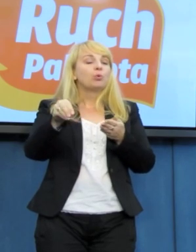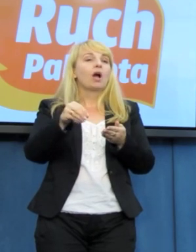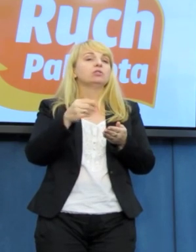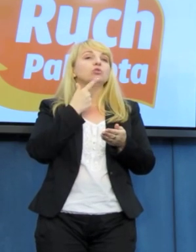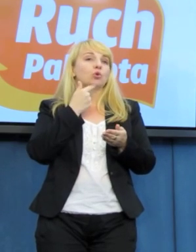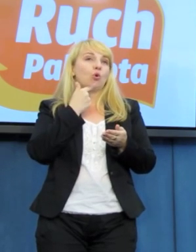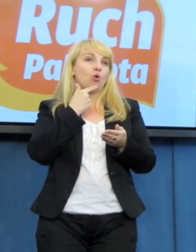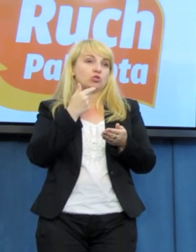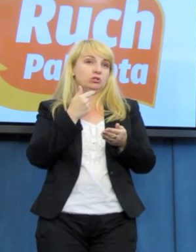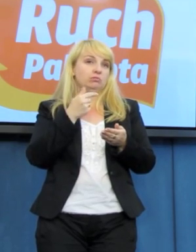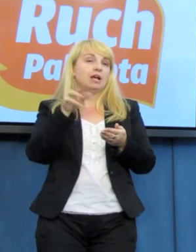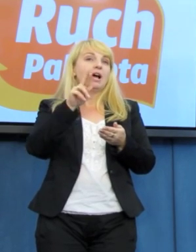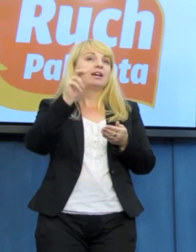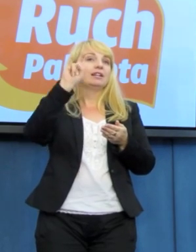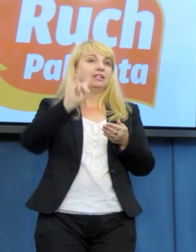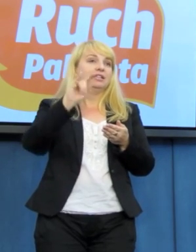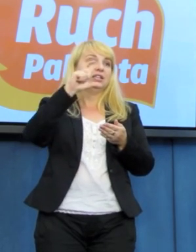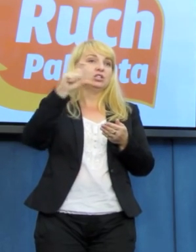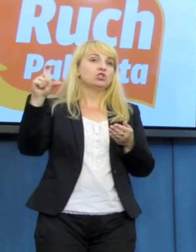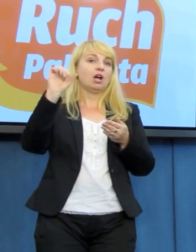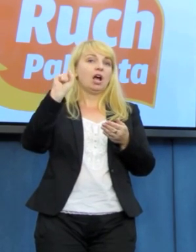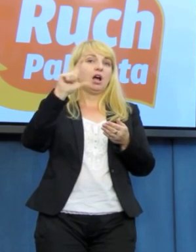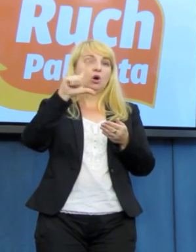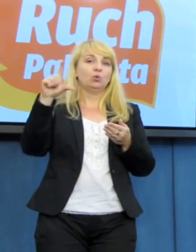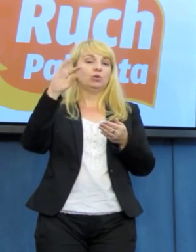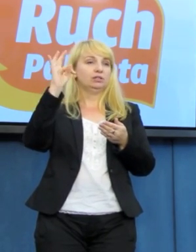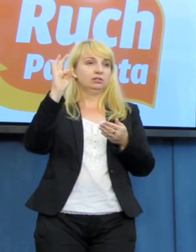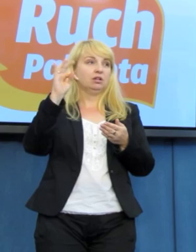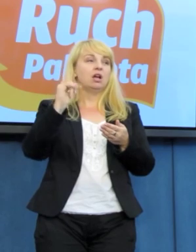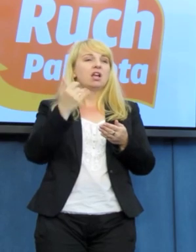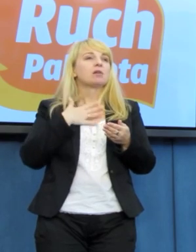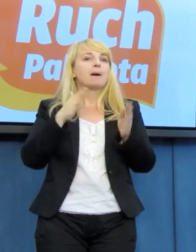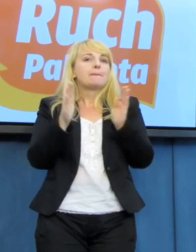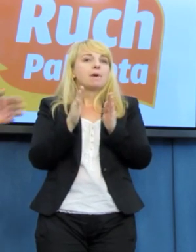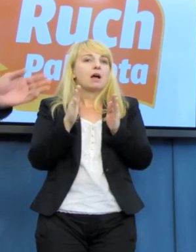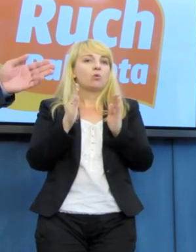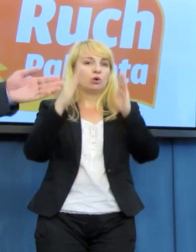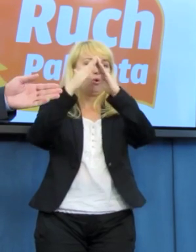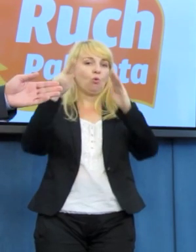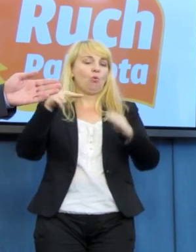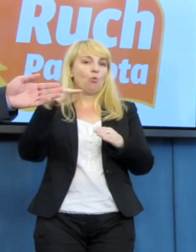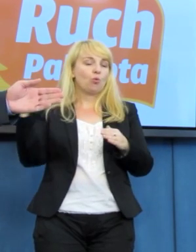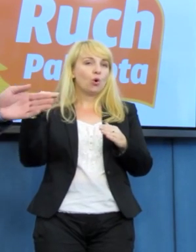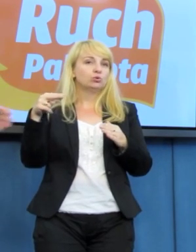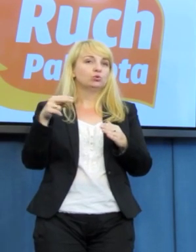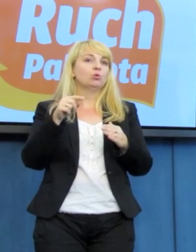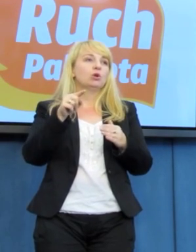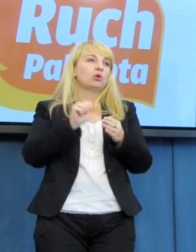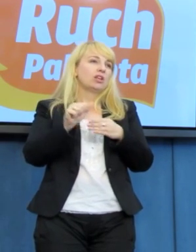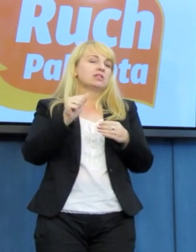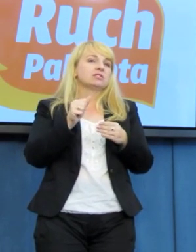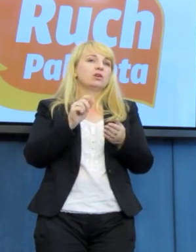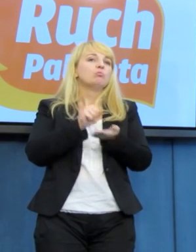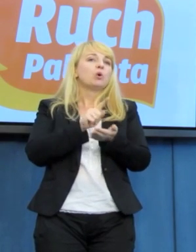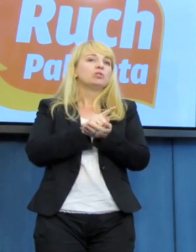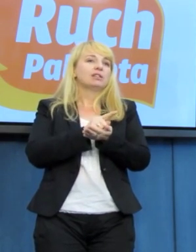proboszczów posiadających parafie kilkunastotysięczne. Czasami to jest niewiele ponad 100 złotych.